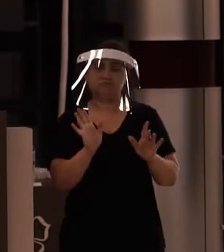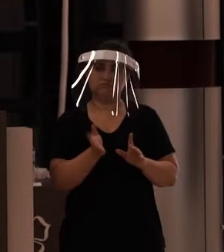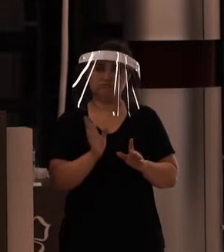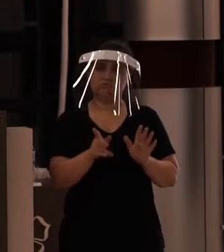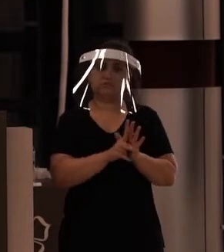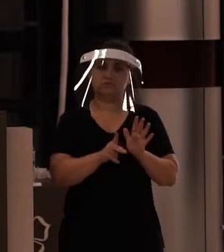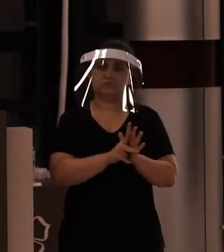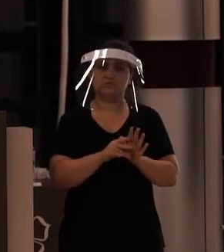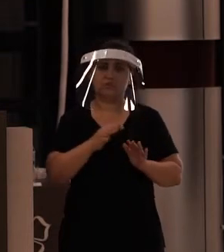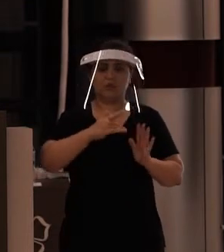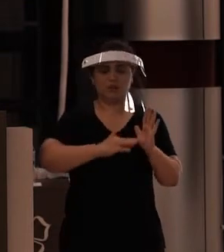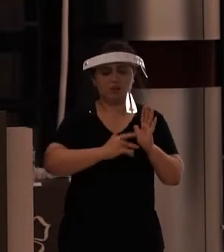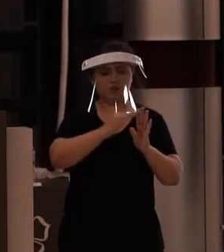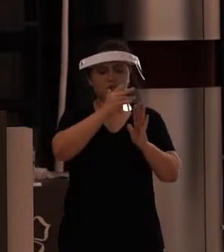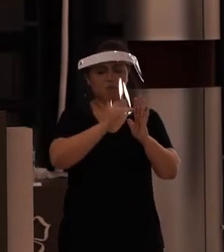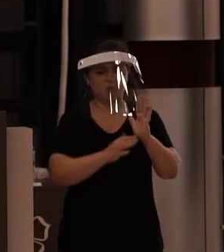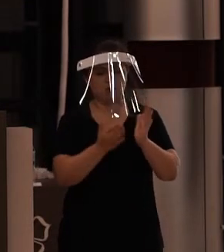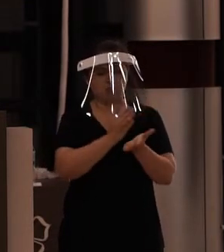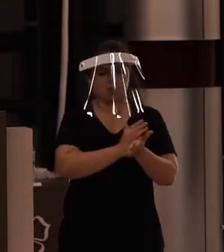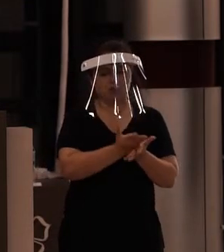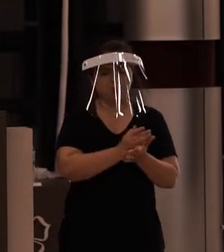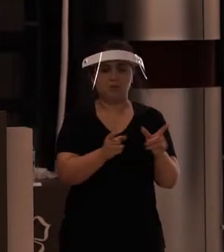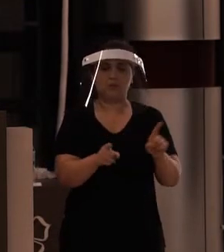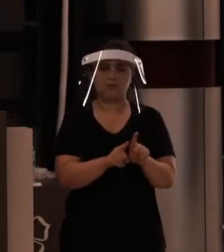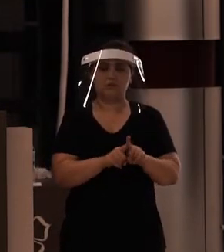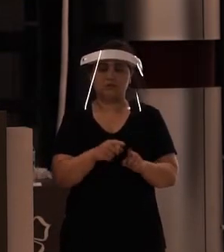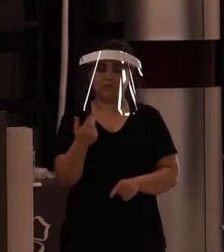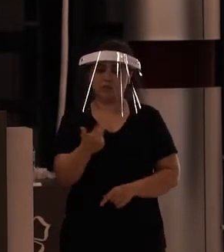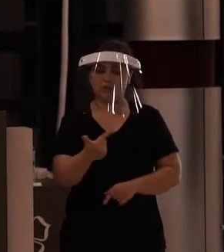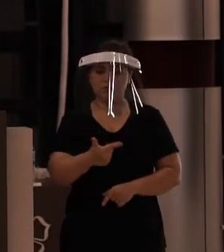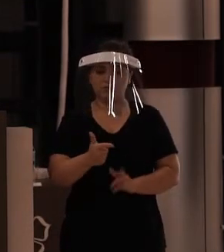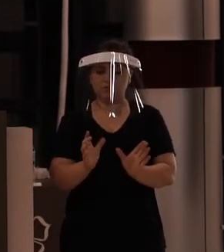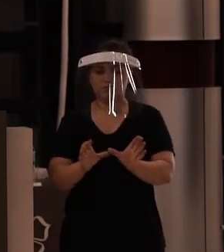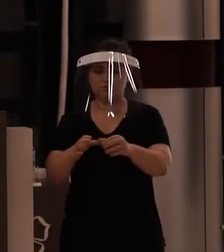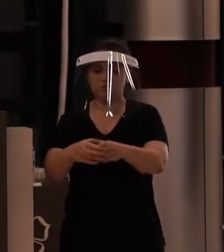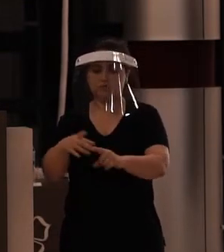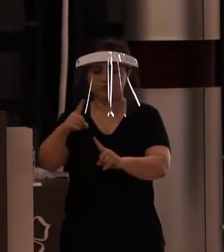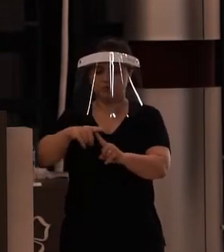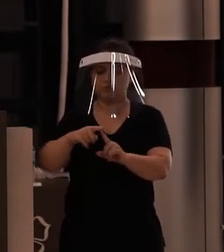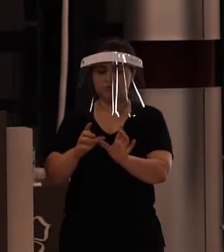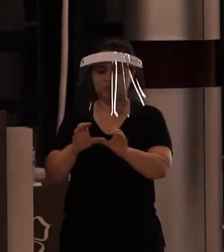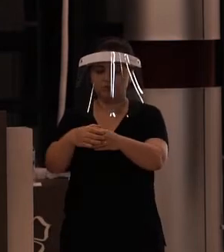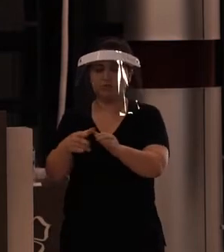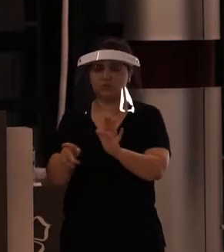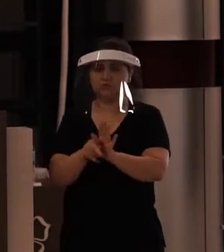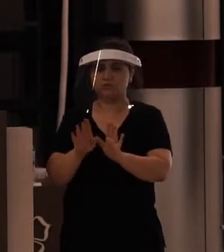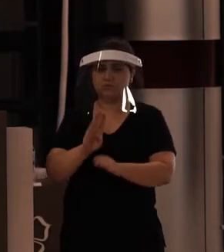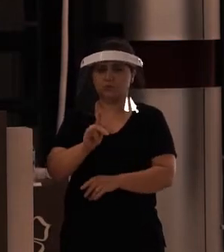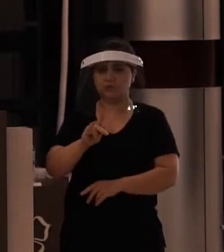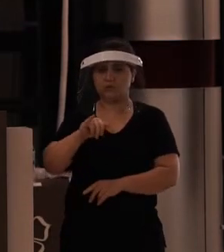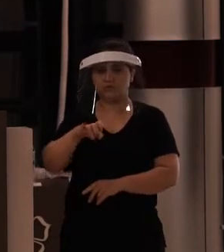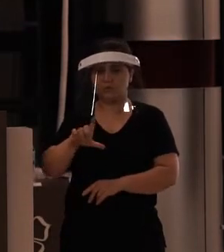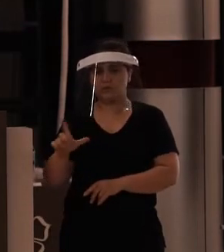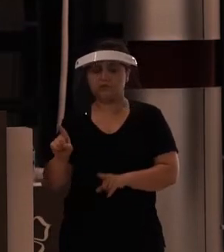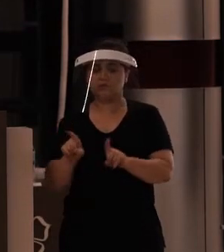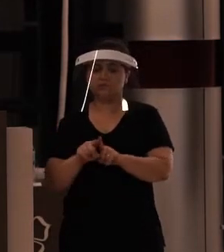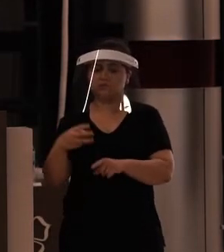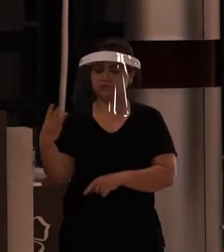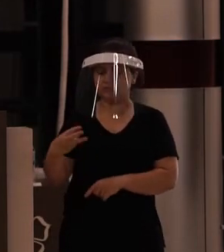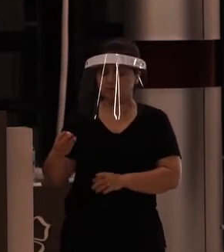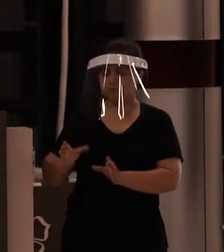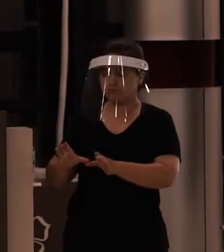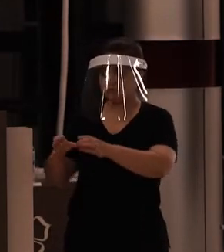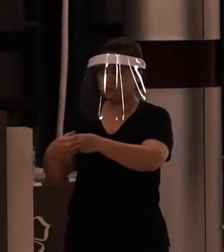as 5 temperaturas e a média. Esse aqui é um segundo tipo de painel, de grupos de painéis, né? Esse aqui é o